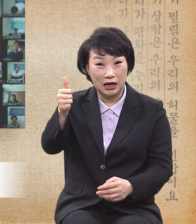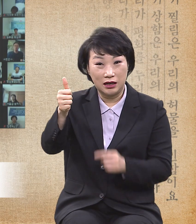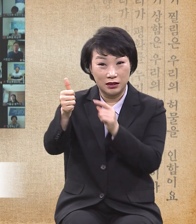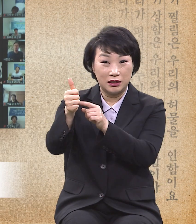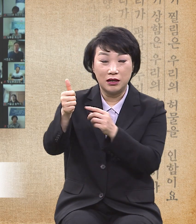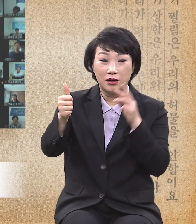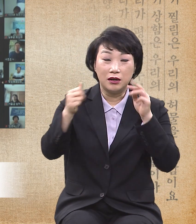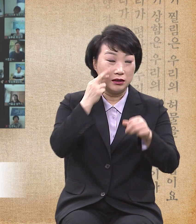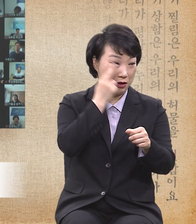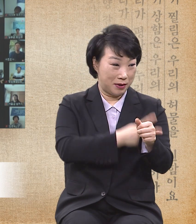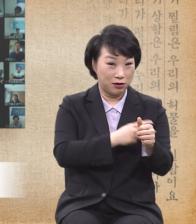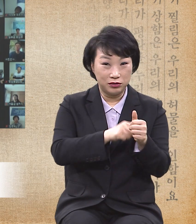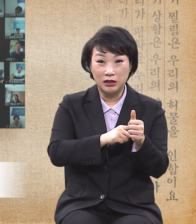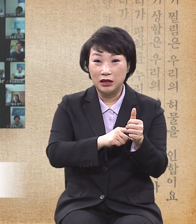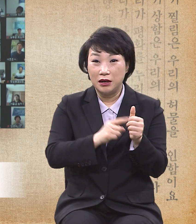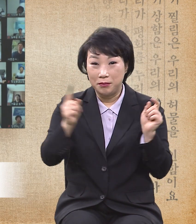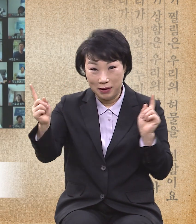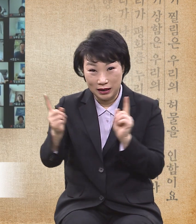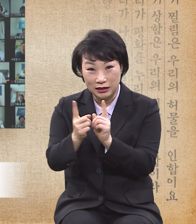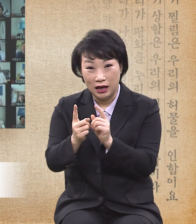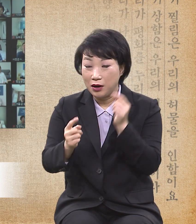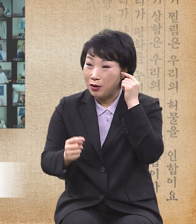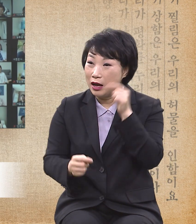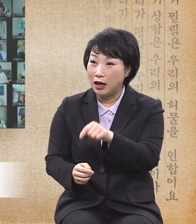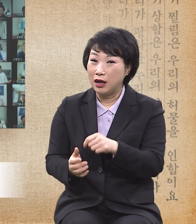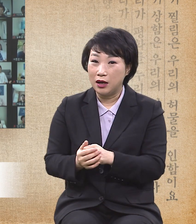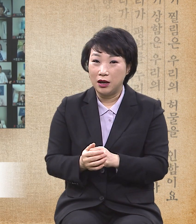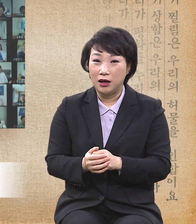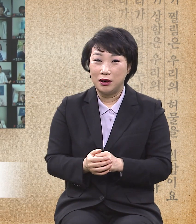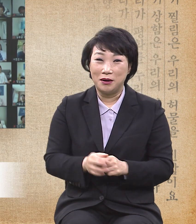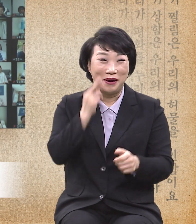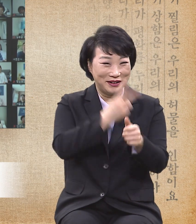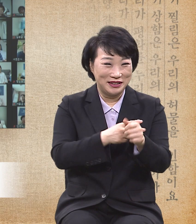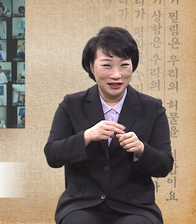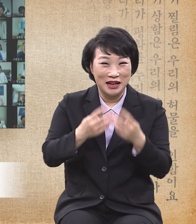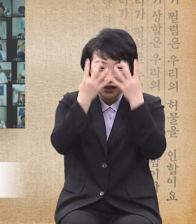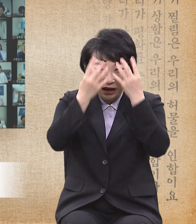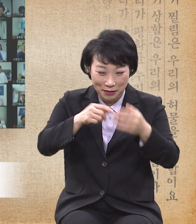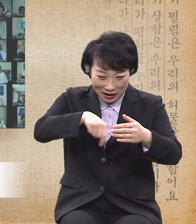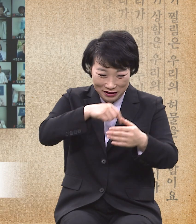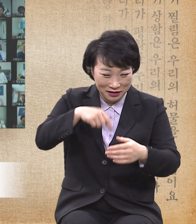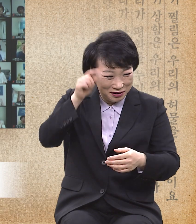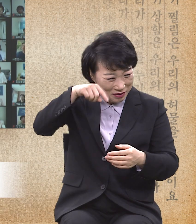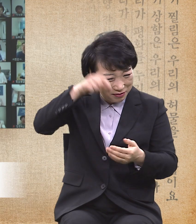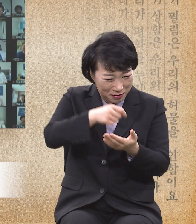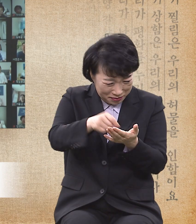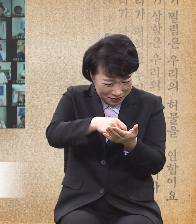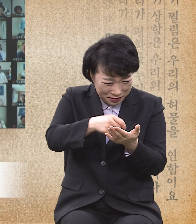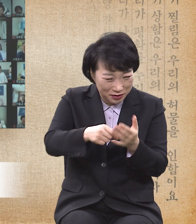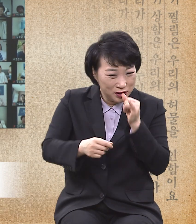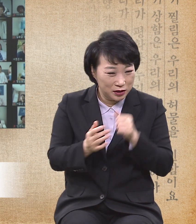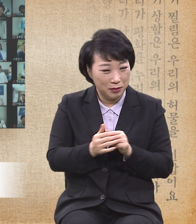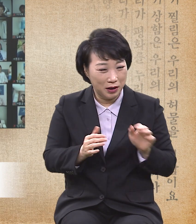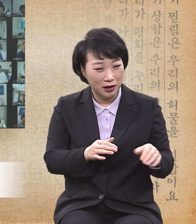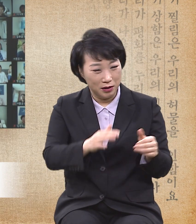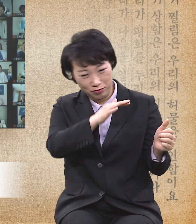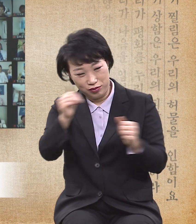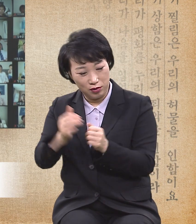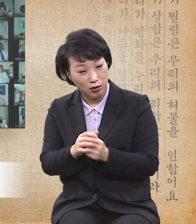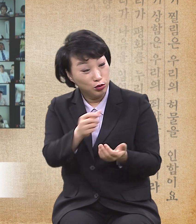만나. 왜 만나느냐? 자꾸 뭘 써, 그 안에서. 그러다 뭘